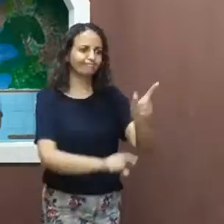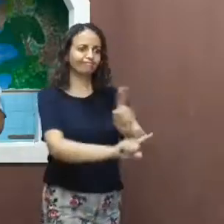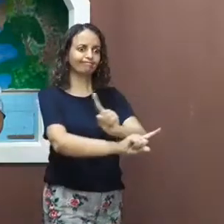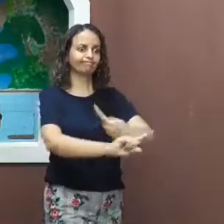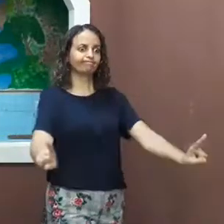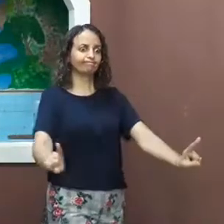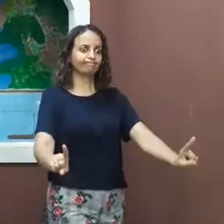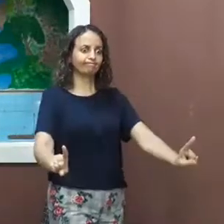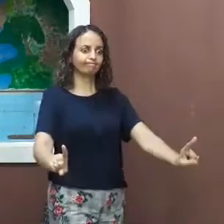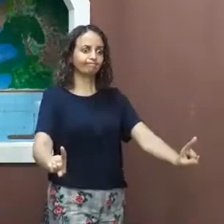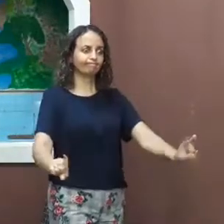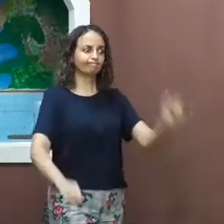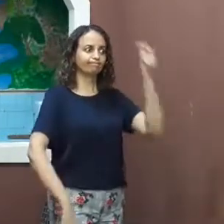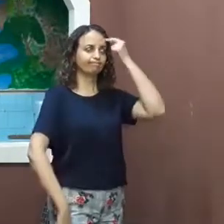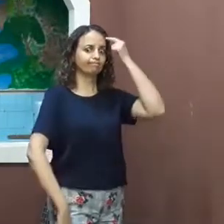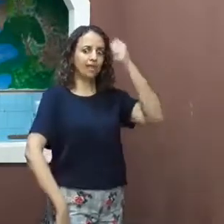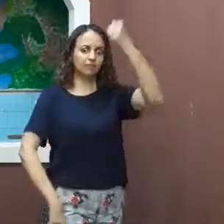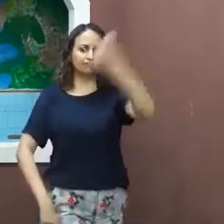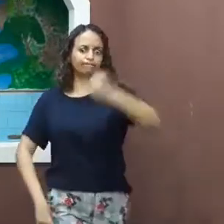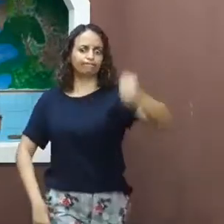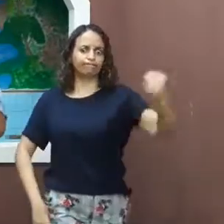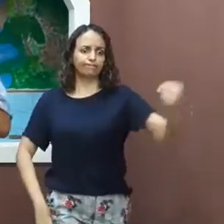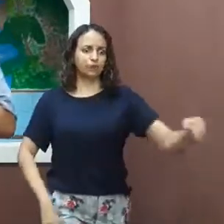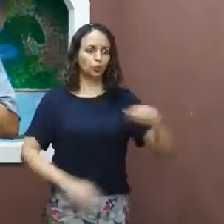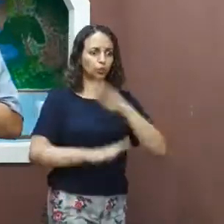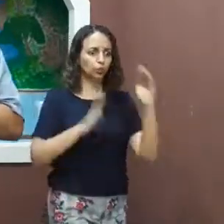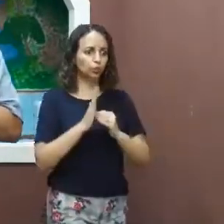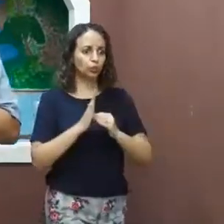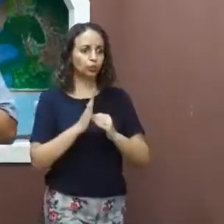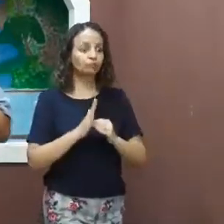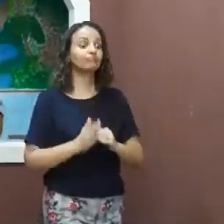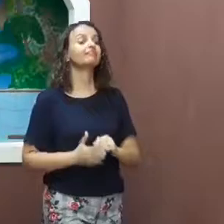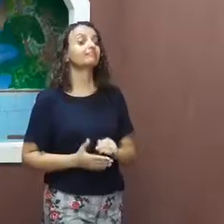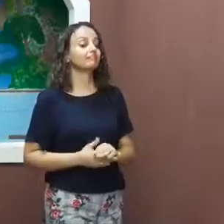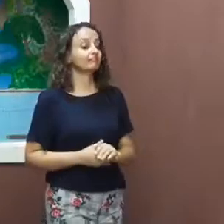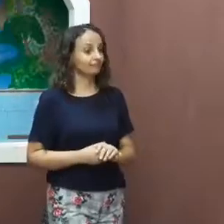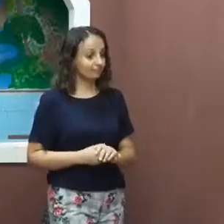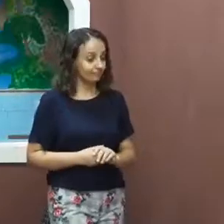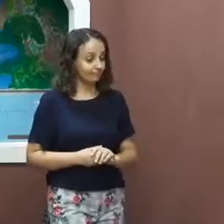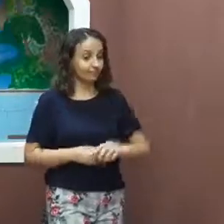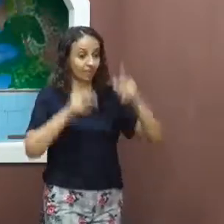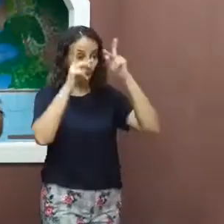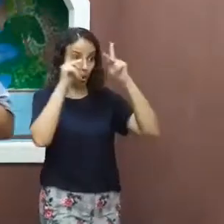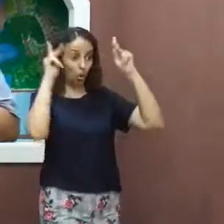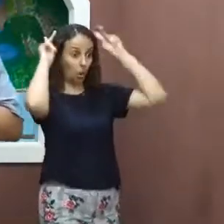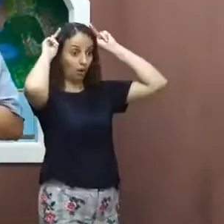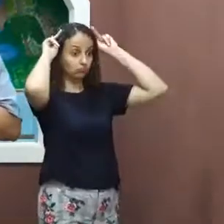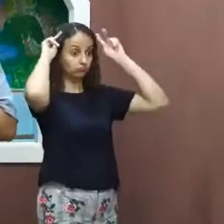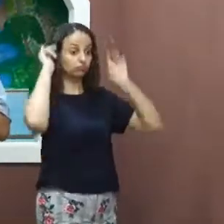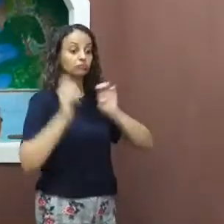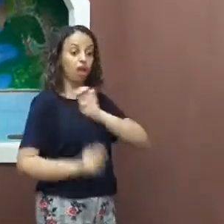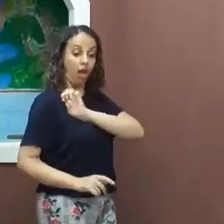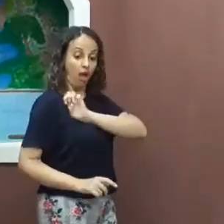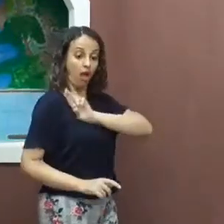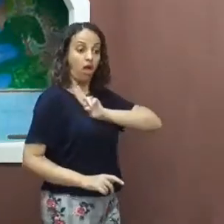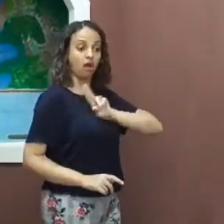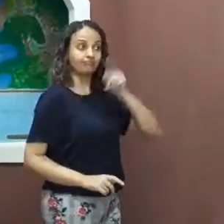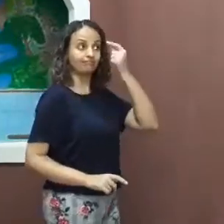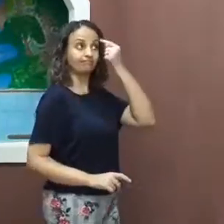ele decidiu matar as crianças. Pastor, época difícil aquela.